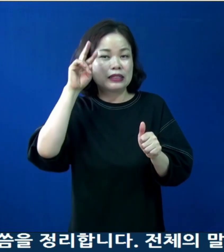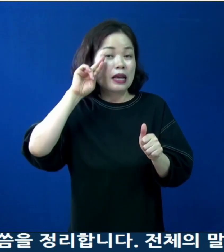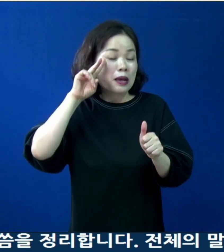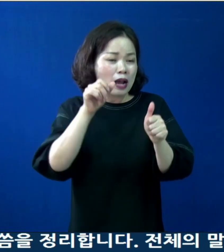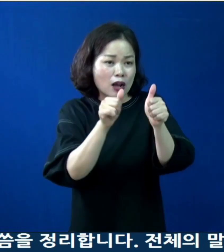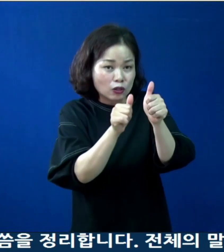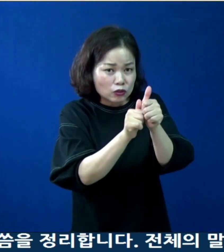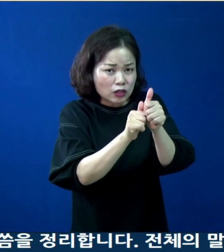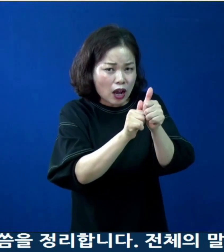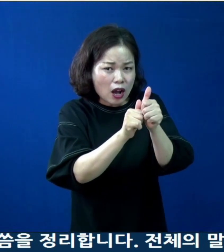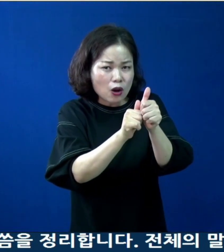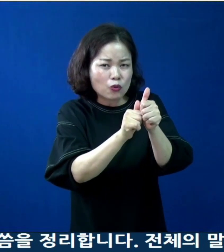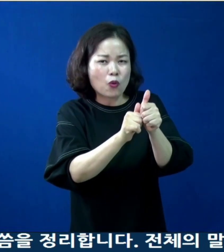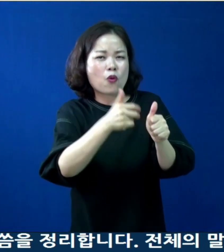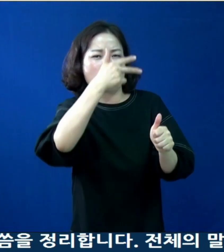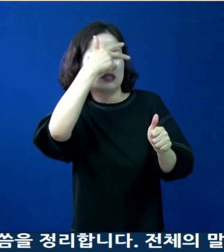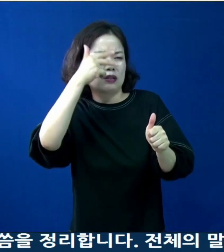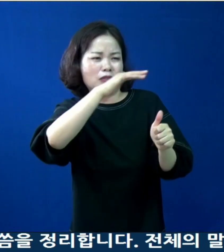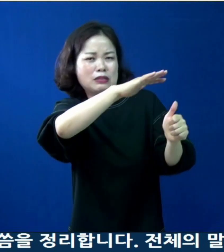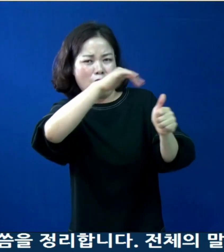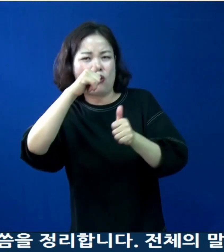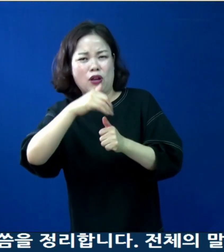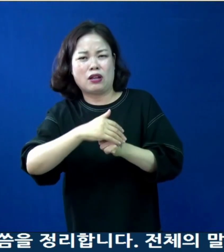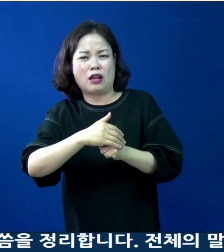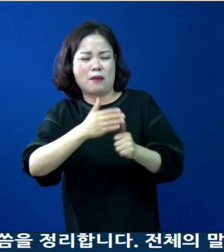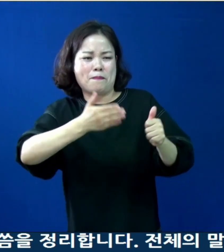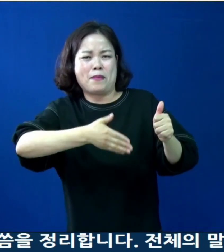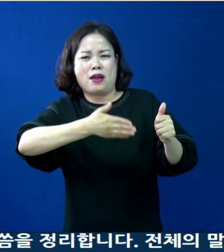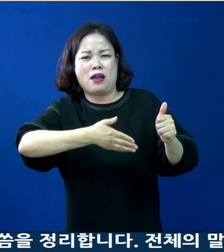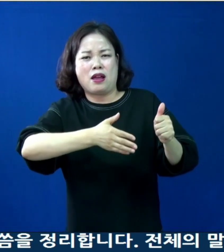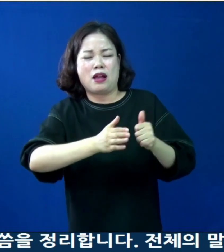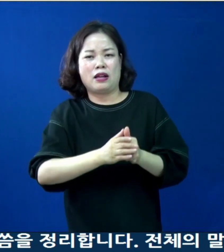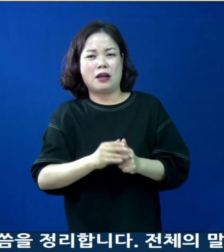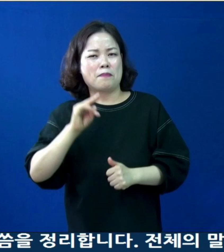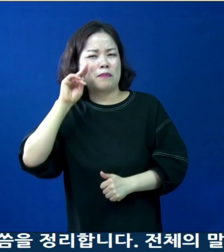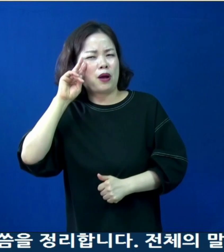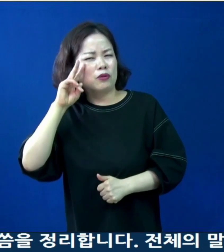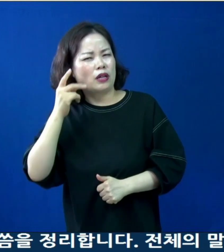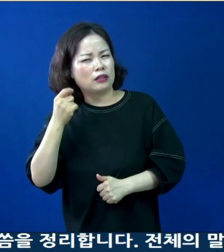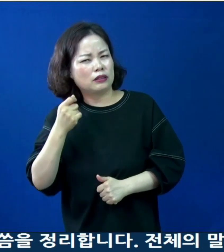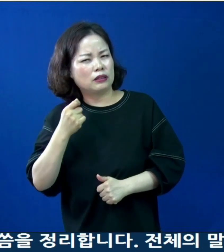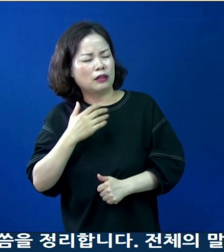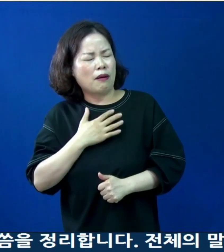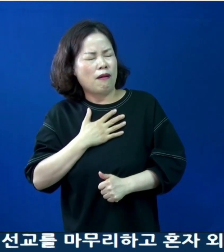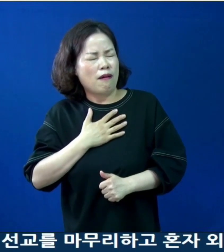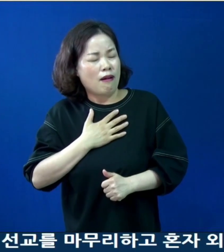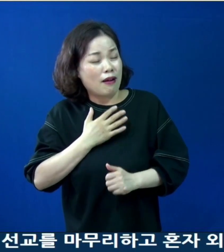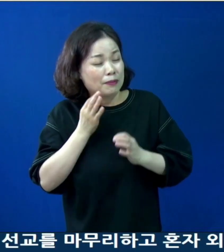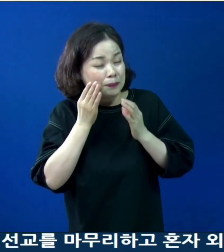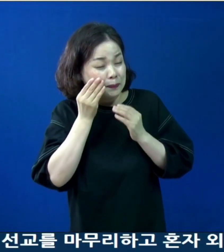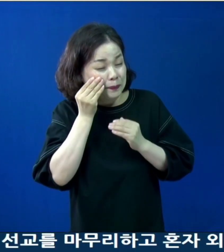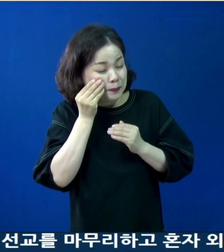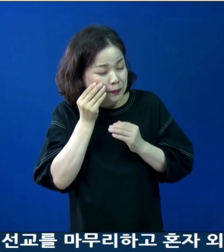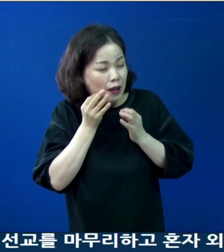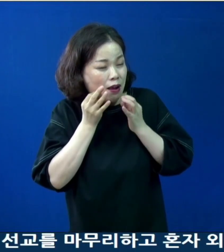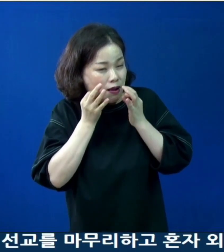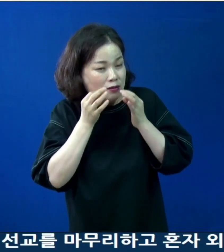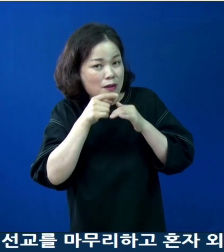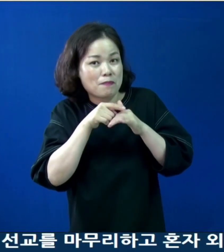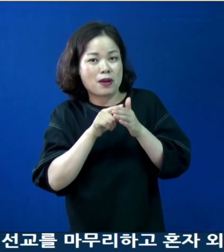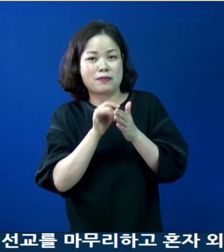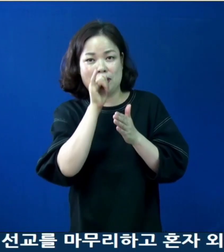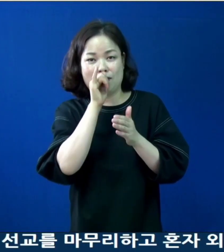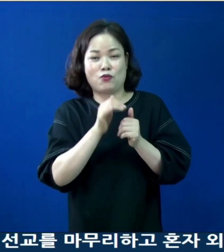내가 매우 힘들겠다. 이런 바울의 이 약간은 애절한 모습이 담겨 있습니다.